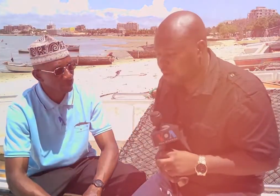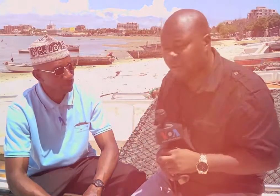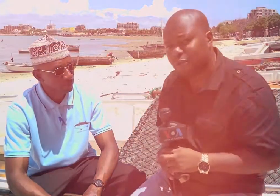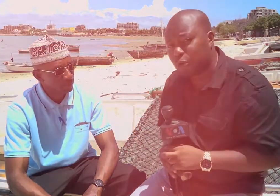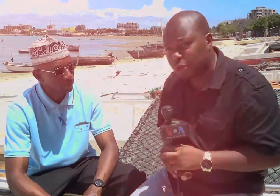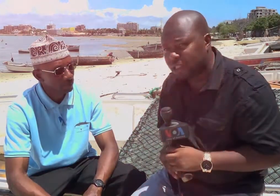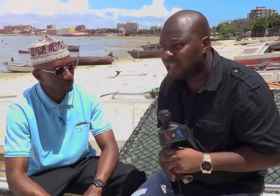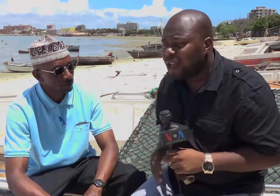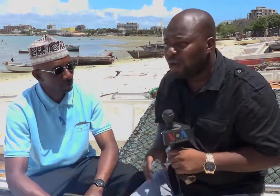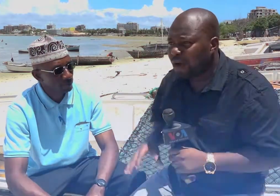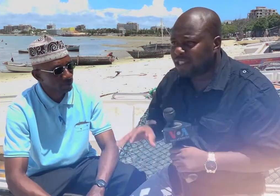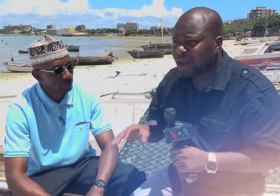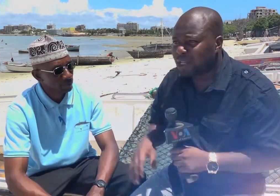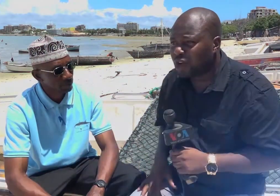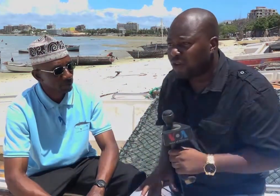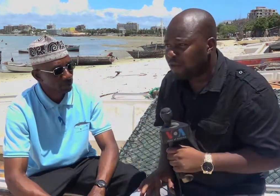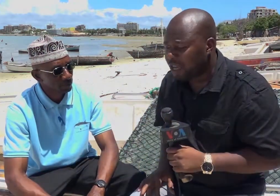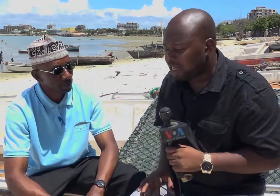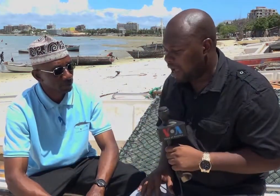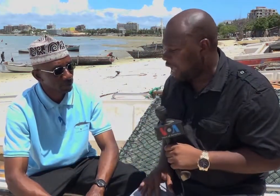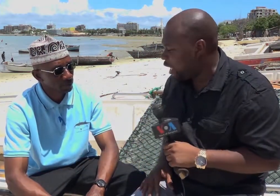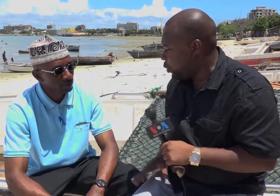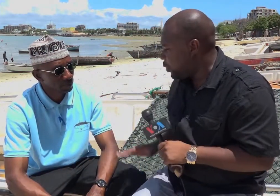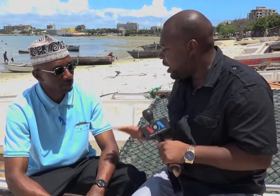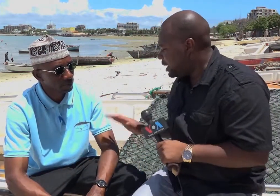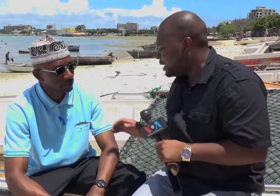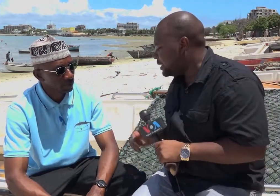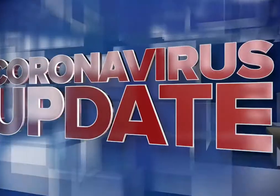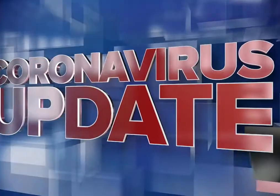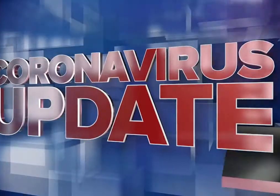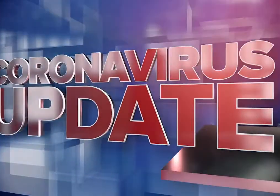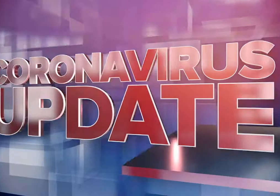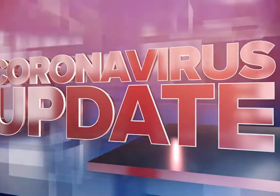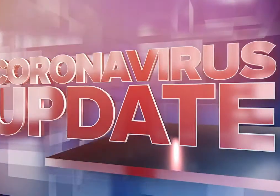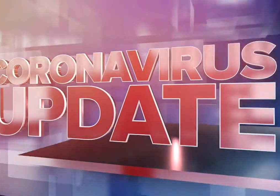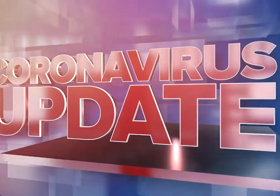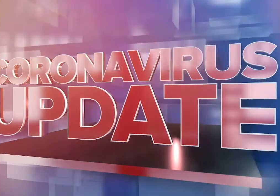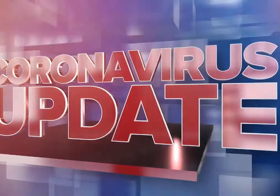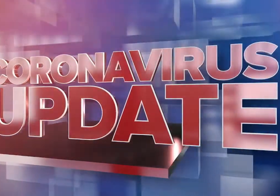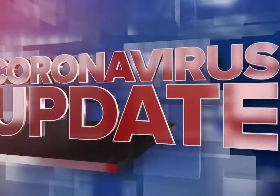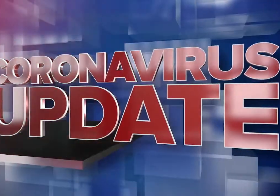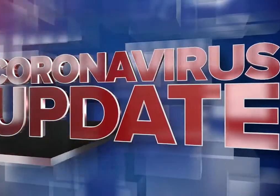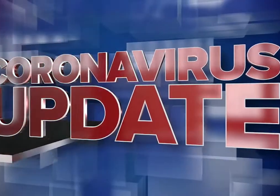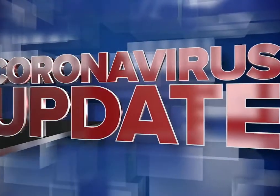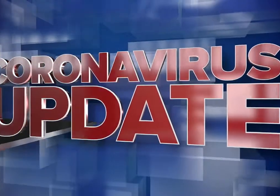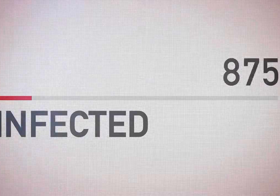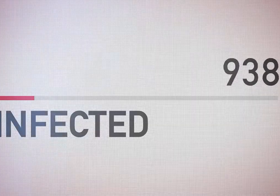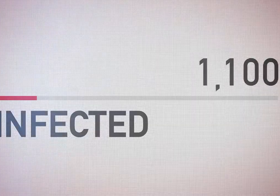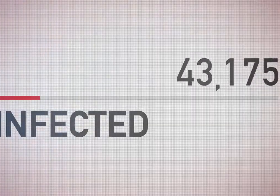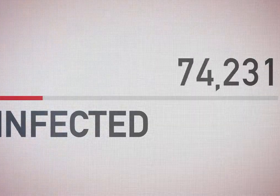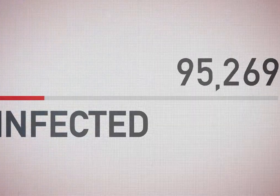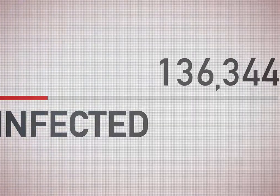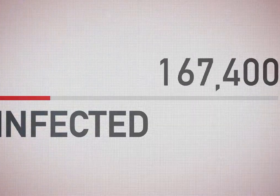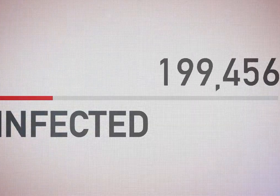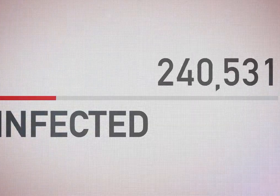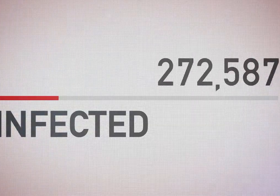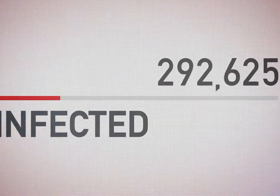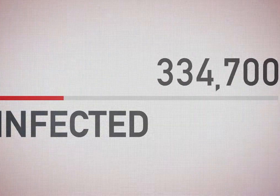wa viongozi wa chama cha wavuvi katika eneo hili. Zaidi tunajaribu kuwapa chanjo ili ina boost ama inanyanyua kinga ya